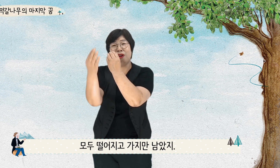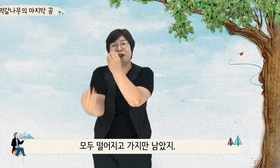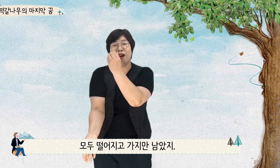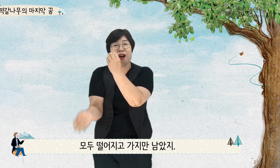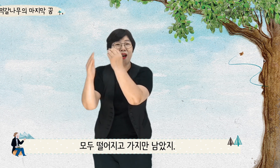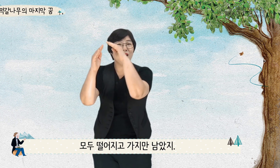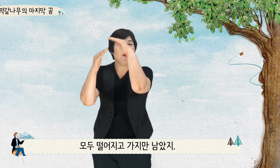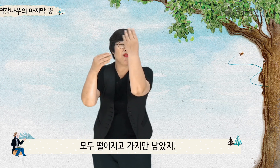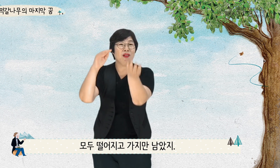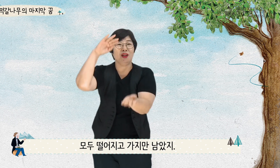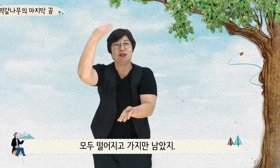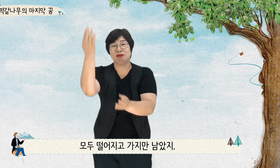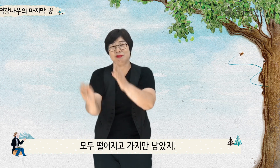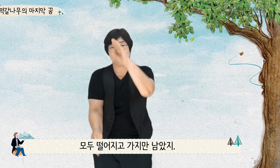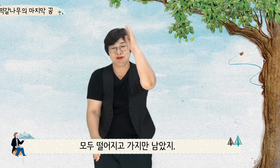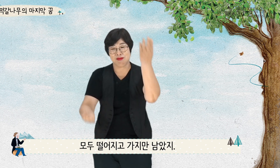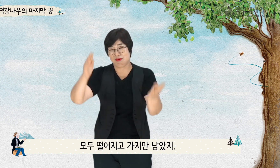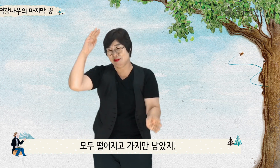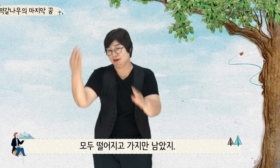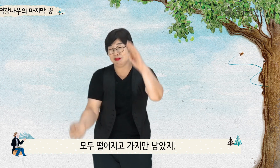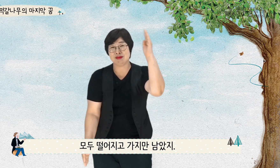모두 떨어지고 가지만 남았지.